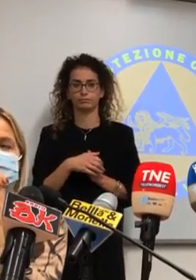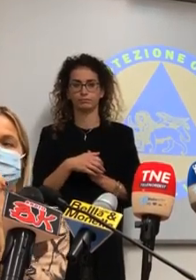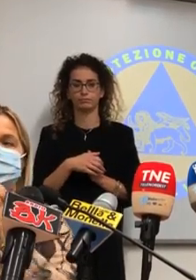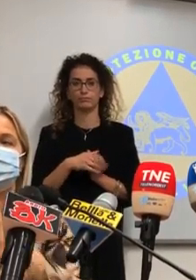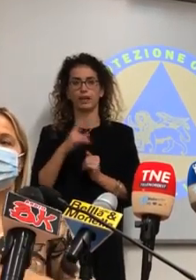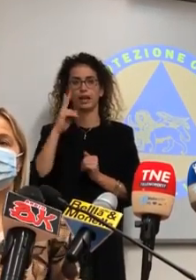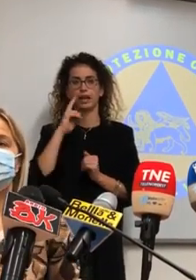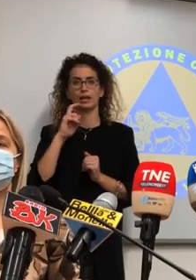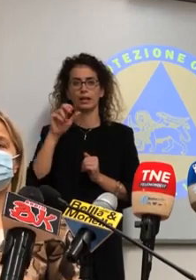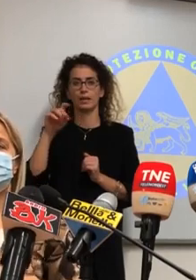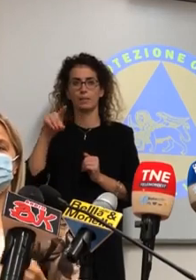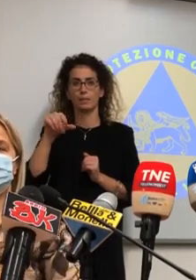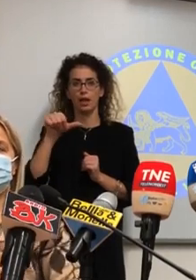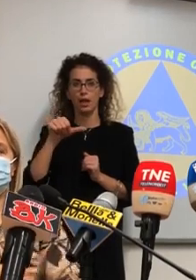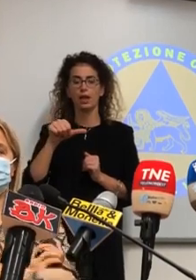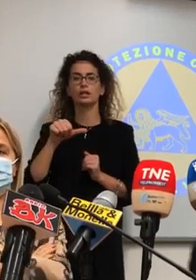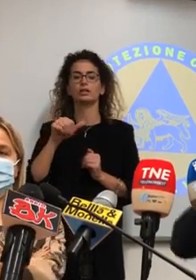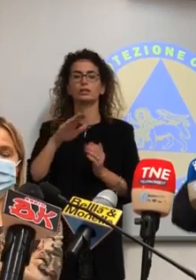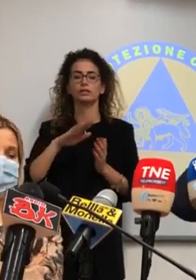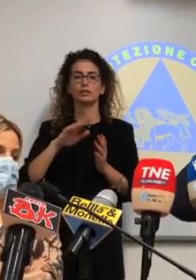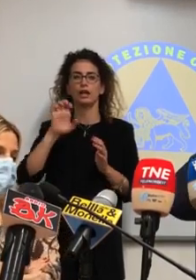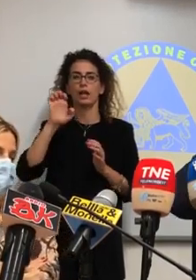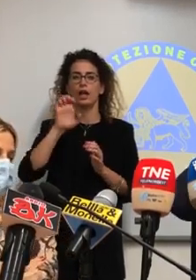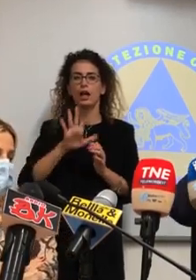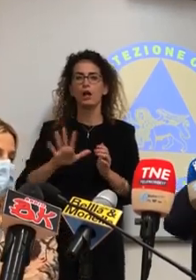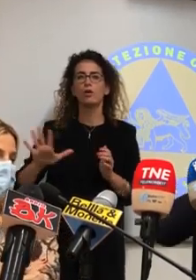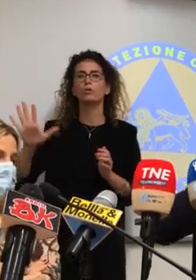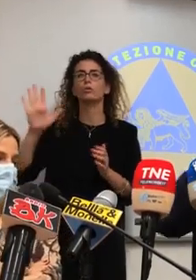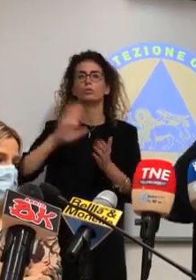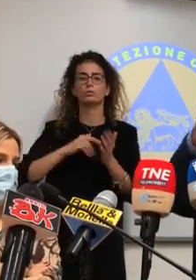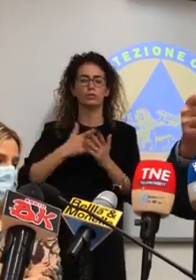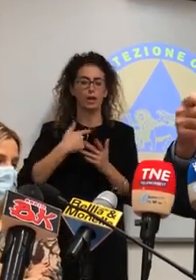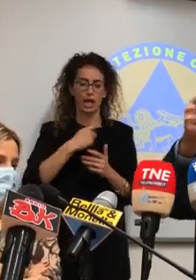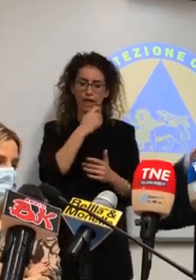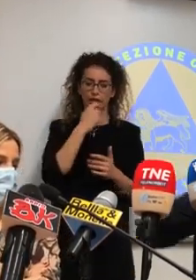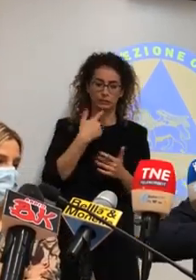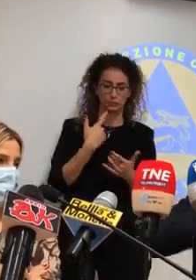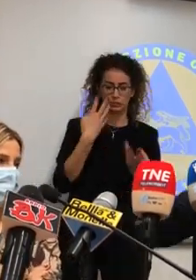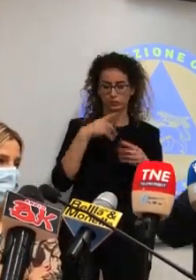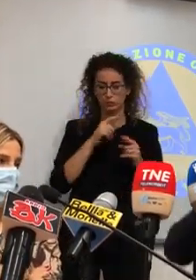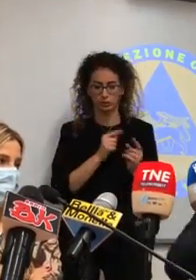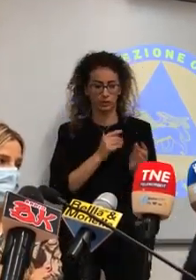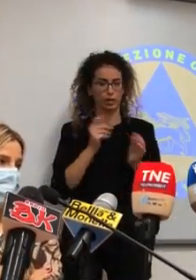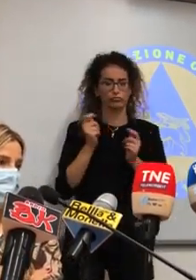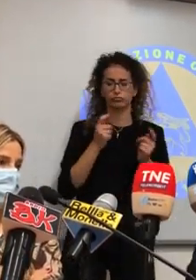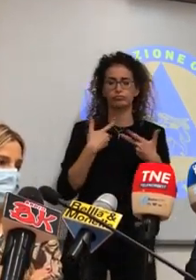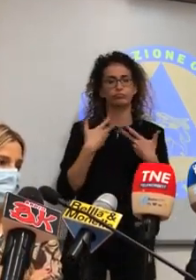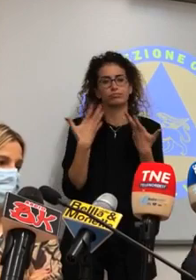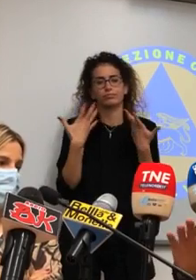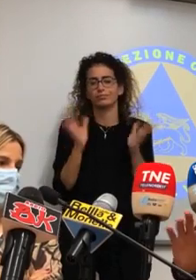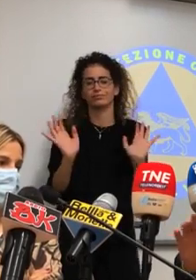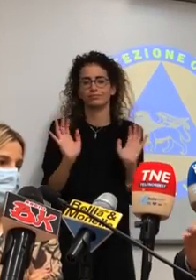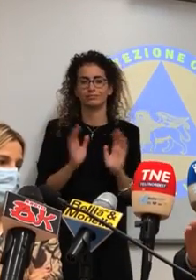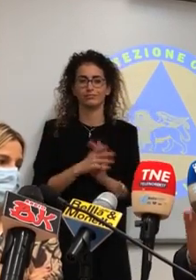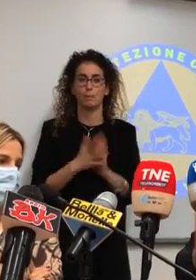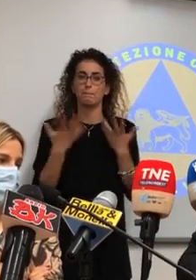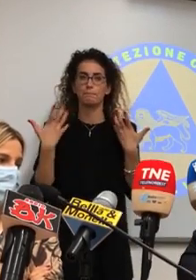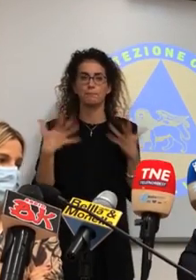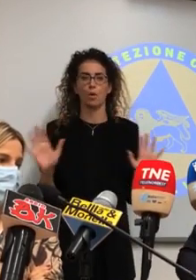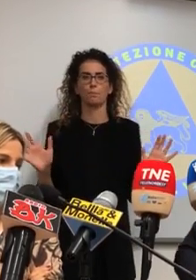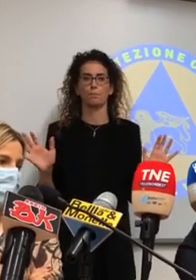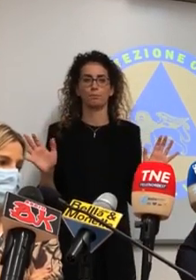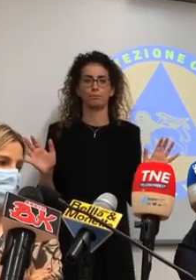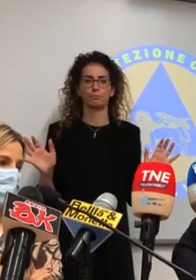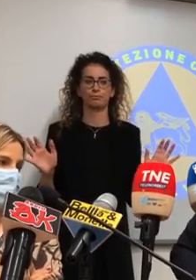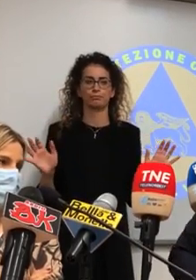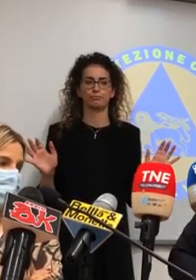Green Pass anche a livello europeo, cioè non c'è neanche più il problema di dire tampone non funziona, non va, ecco, boh. La